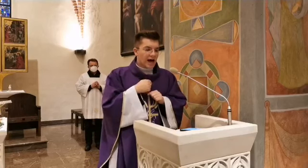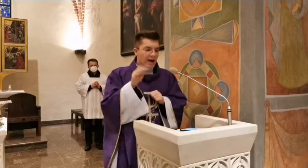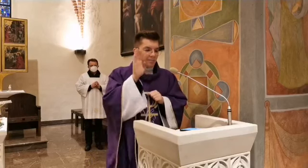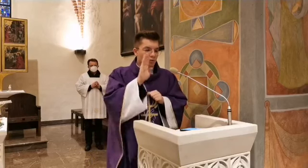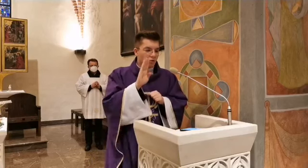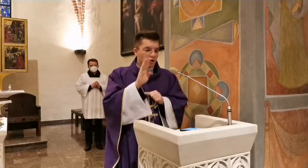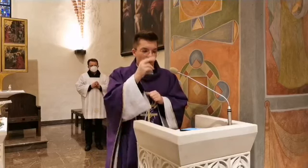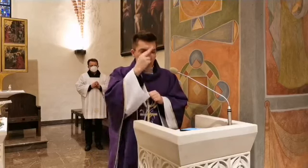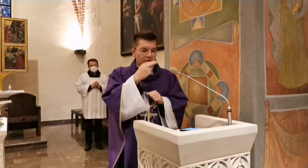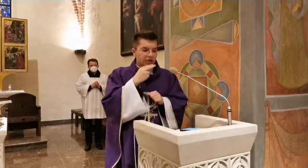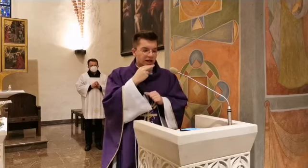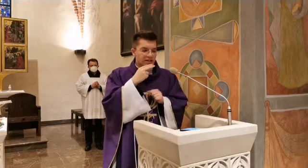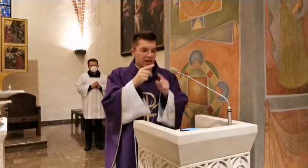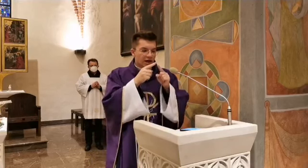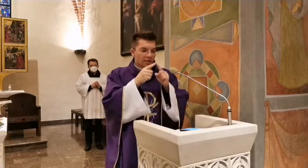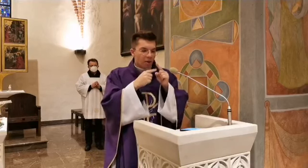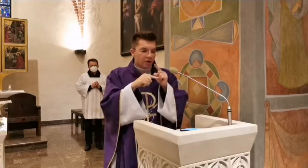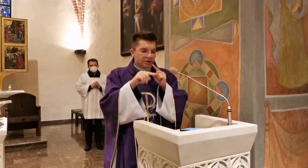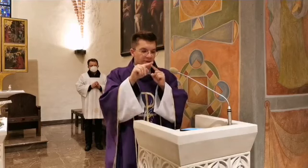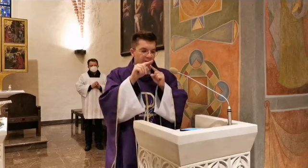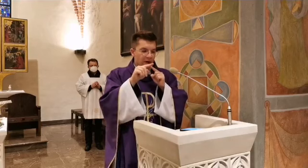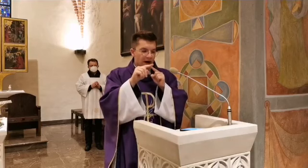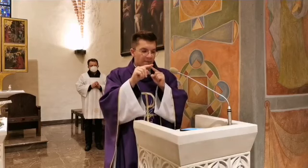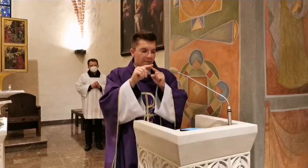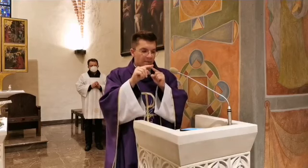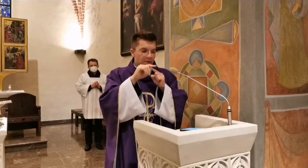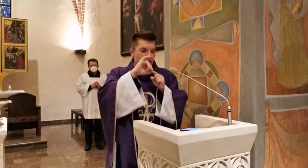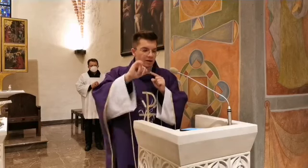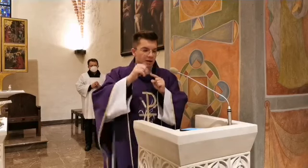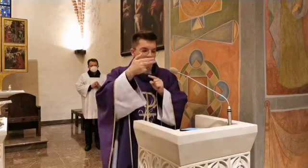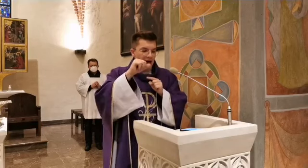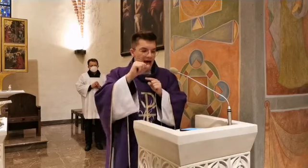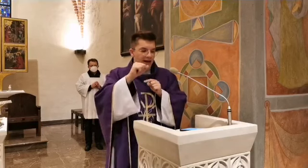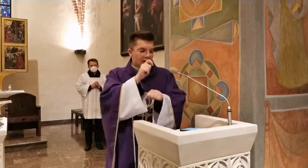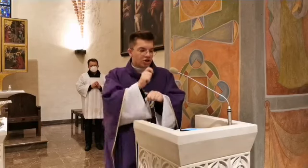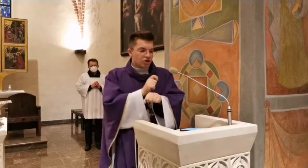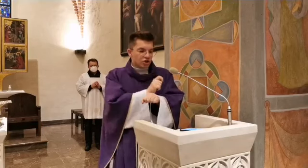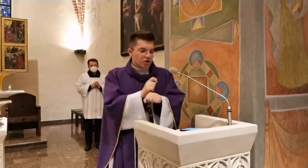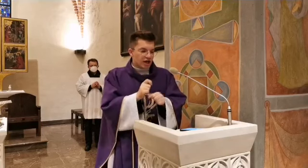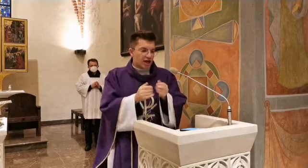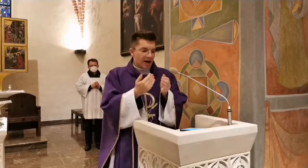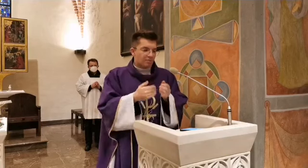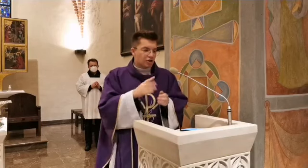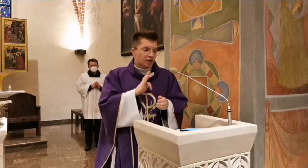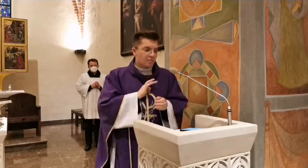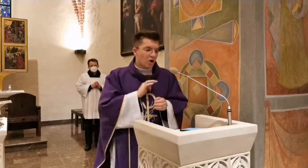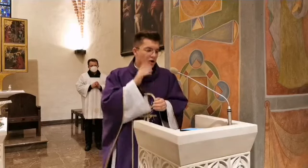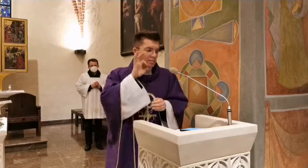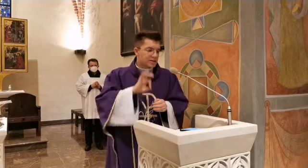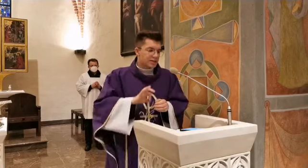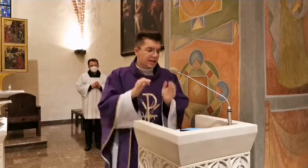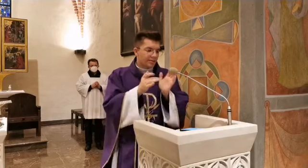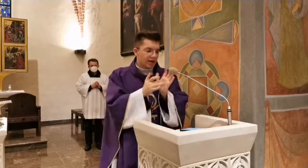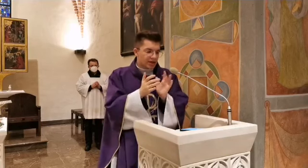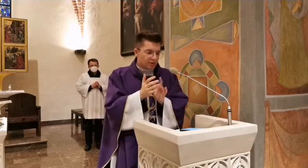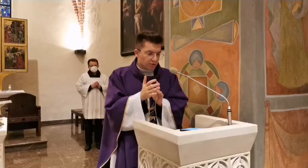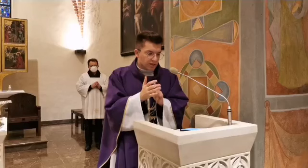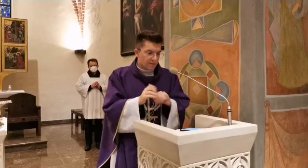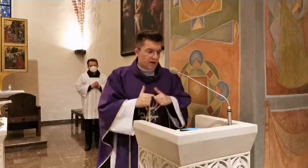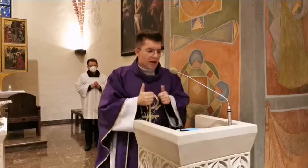Oto ja, Bóg Ojciec, posyła Jana Chrzciciela przed moim